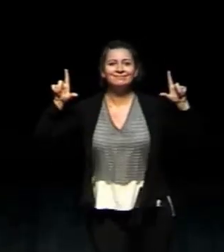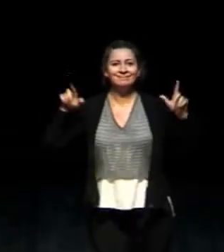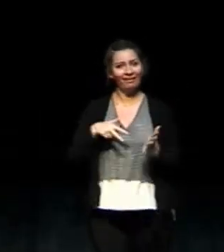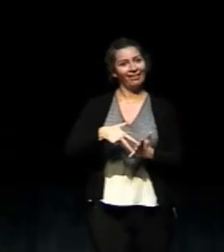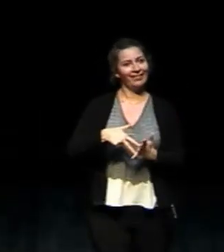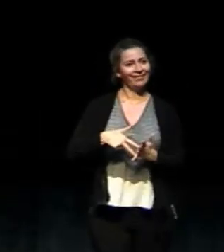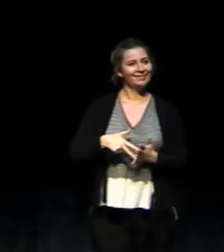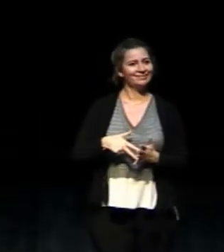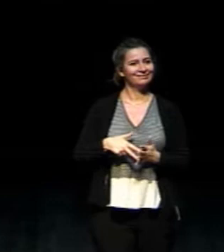que são mais